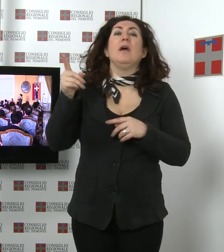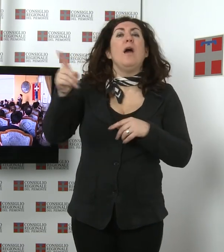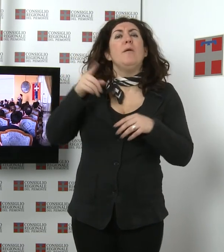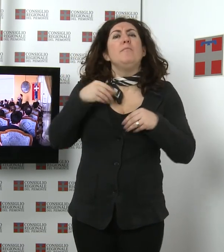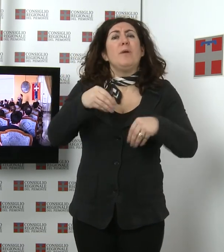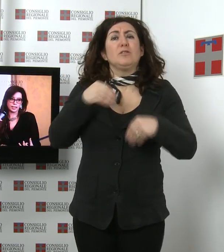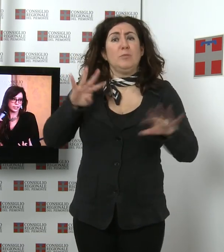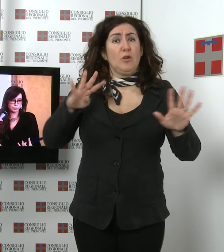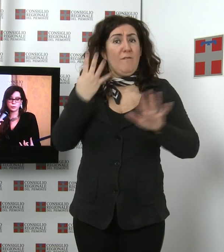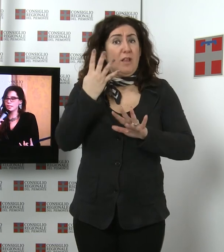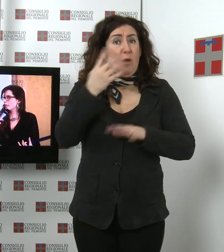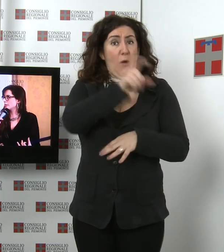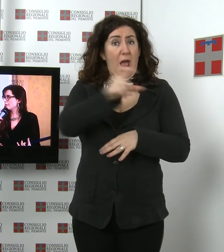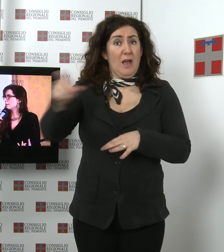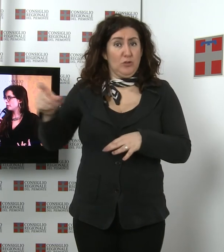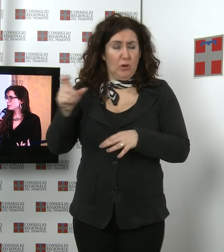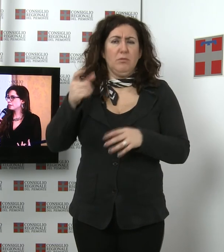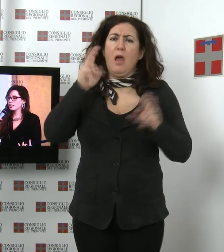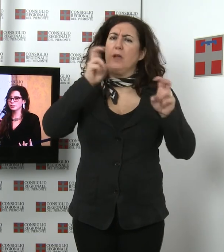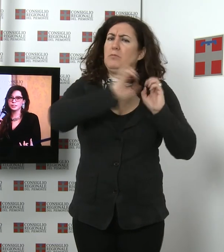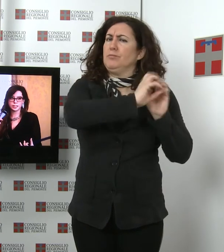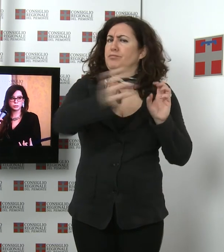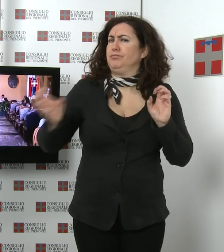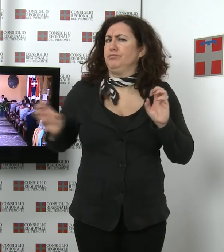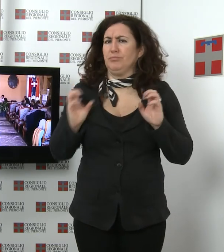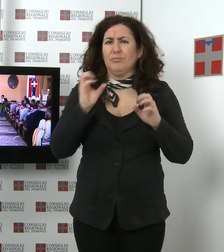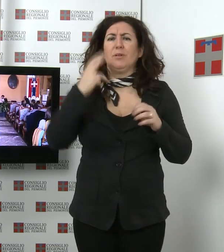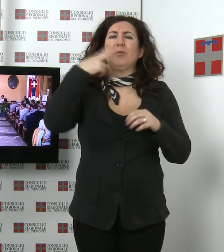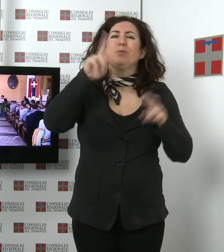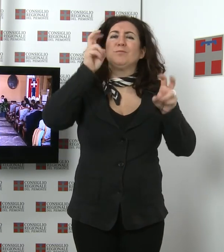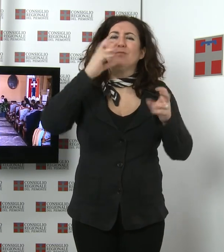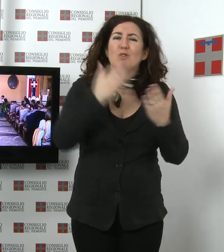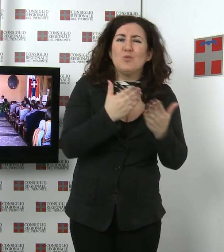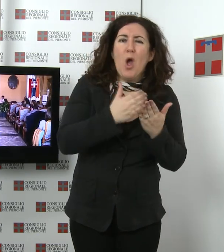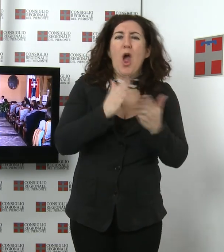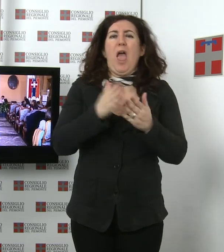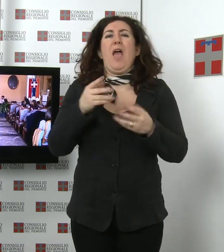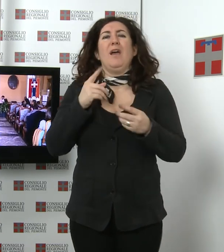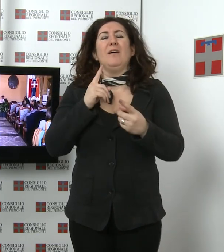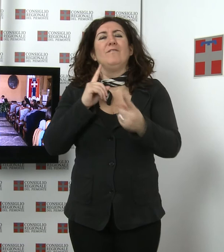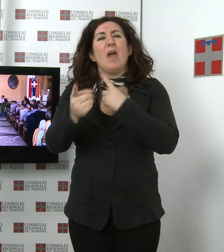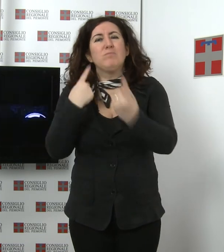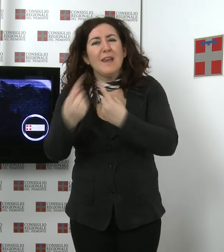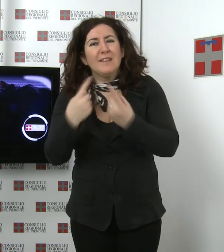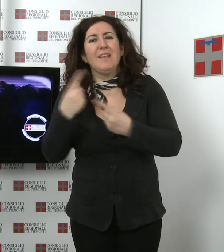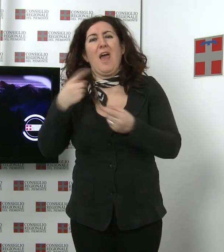progetti su svariati temi, tra i quali i più gettonati: scuola, viabilità, rifiuti e turismo.